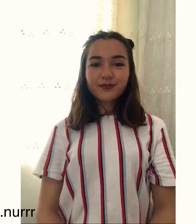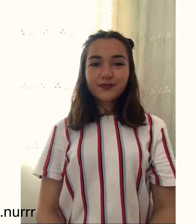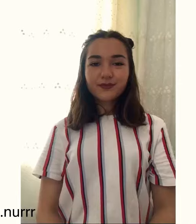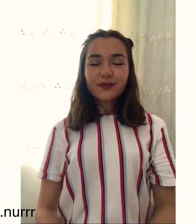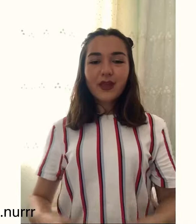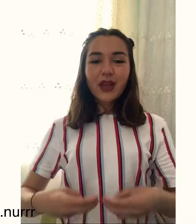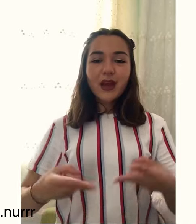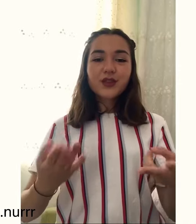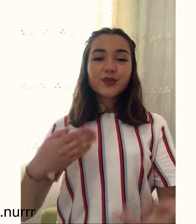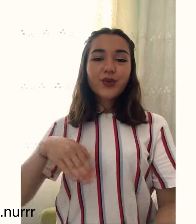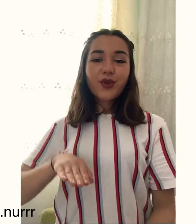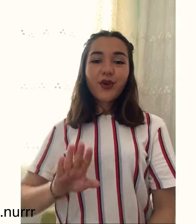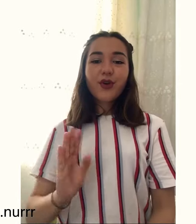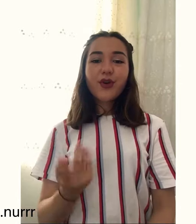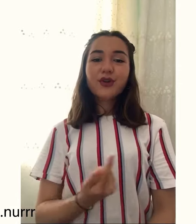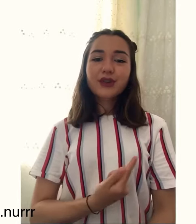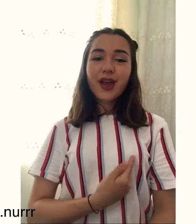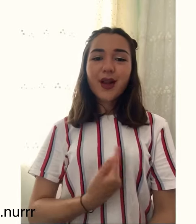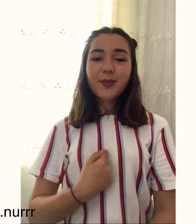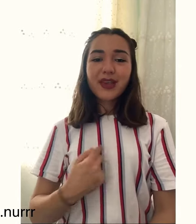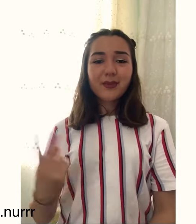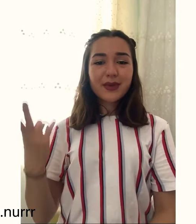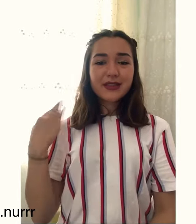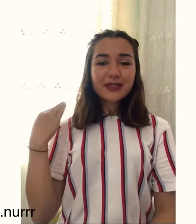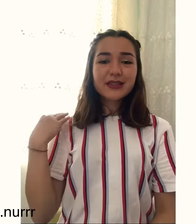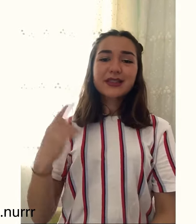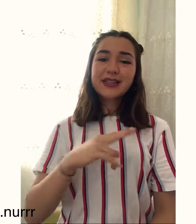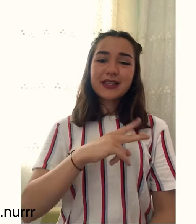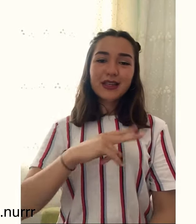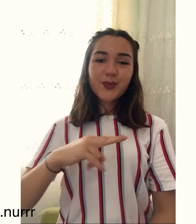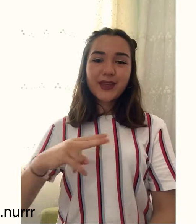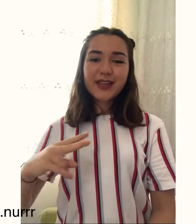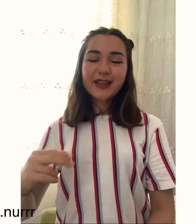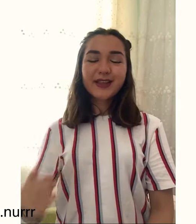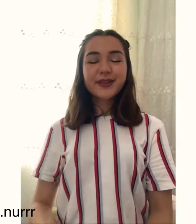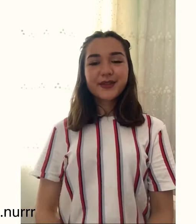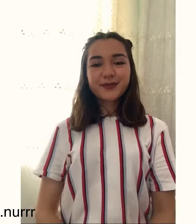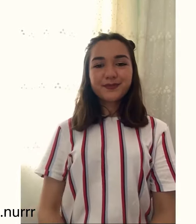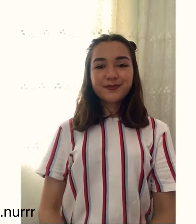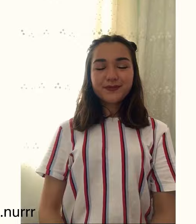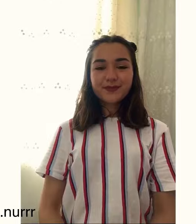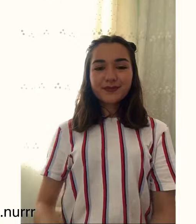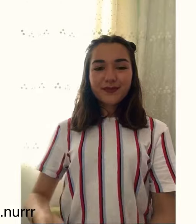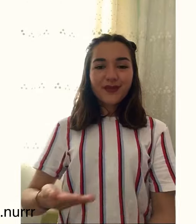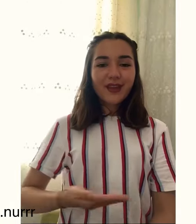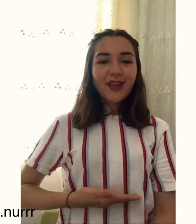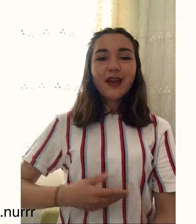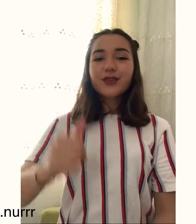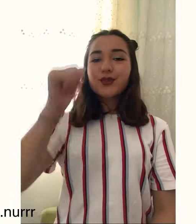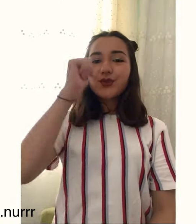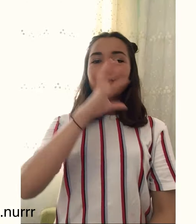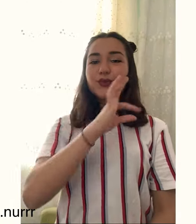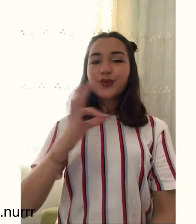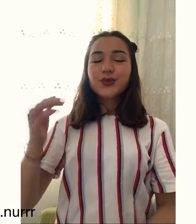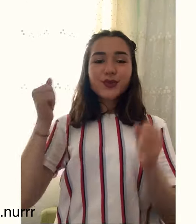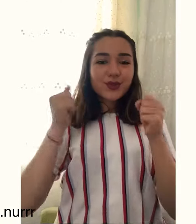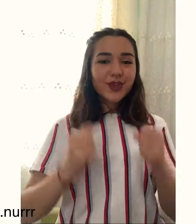Açmıyor kalbim eskisi gibi Aç susuz